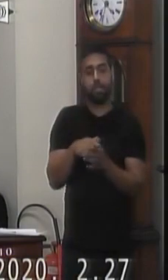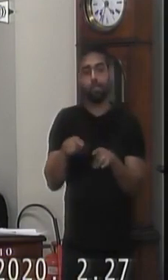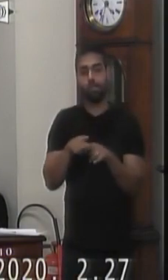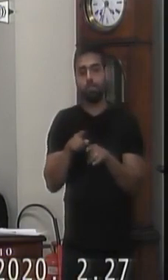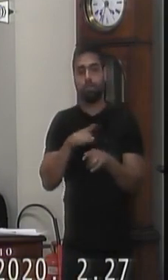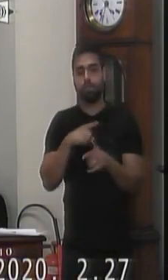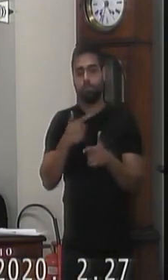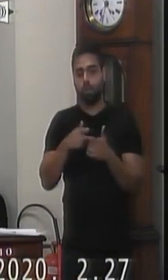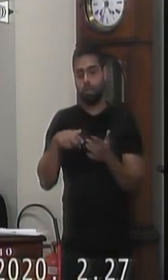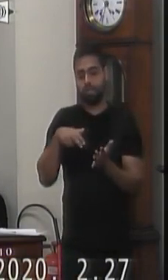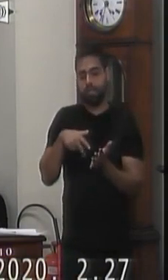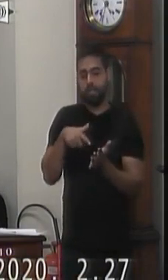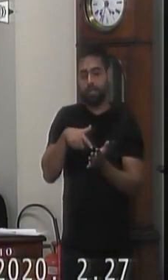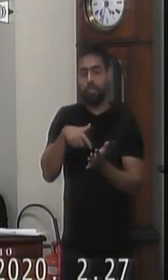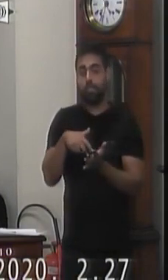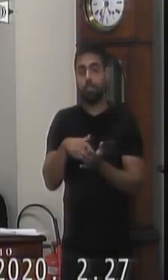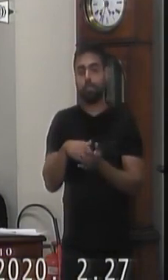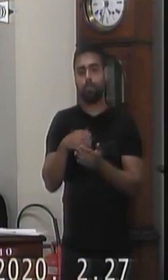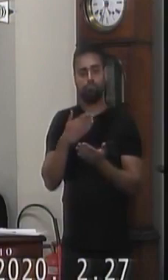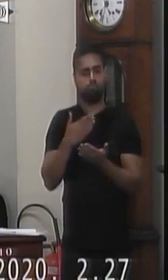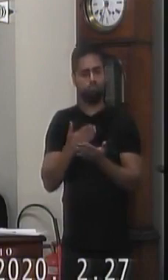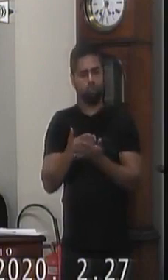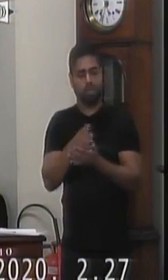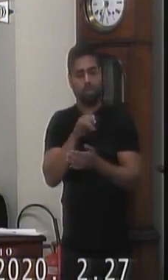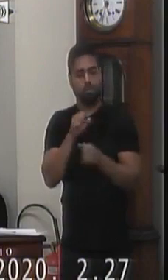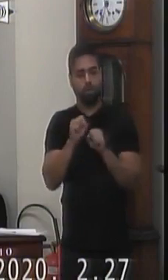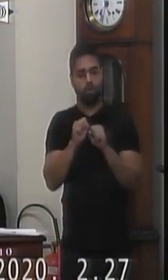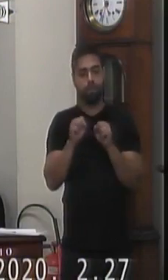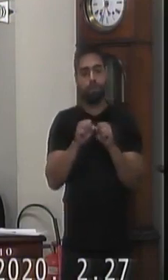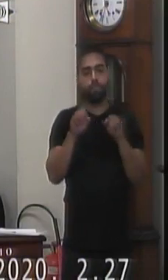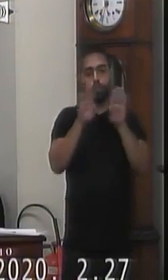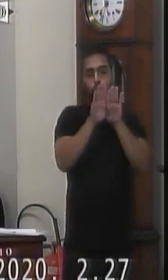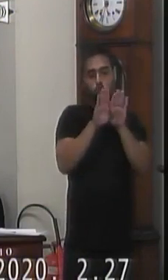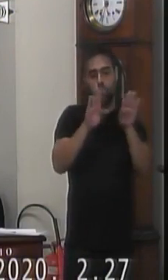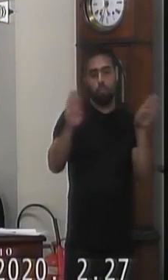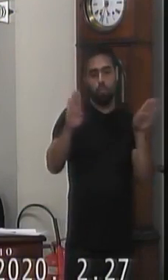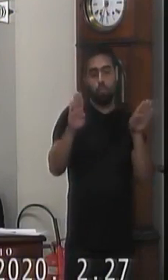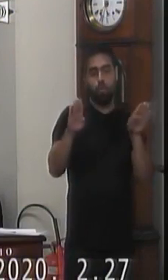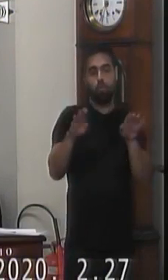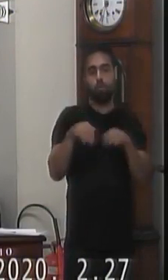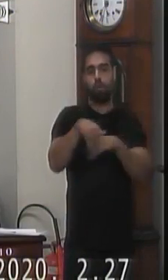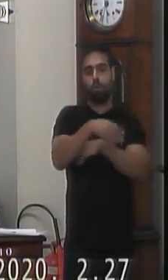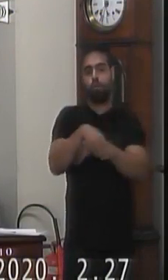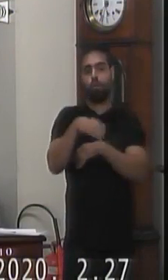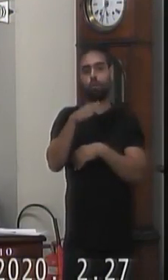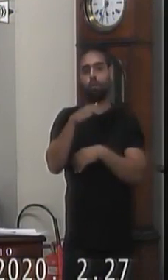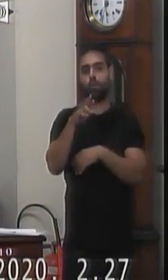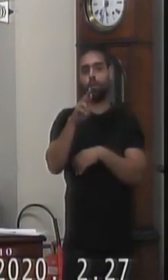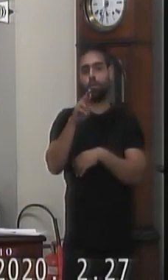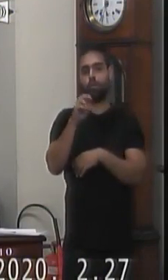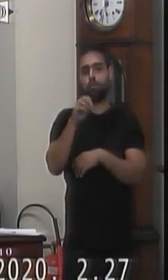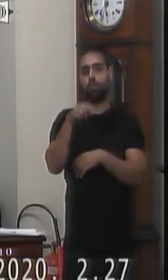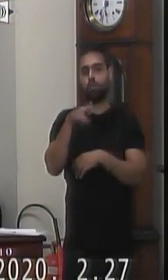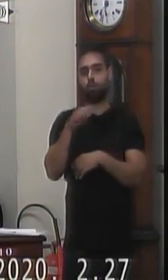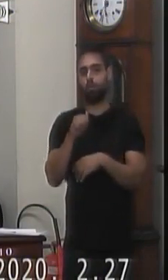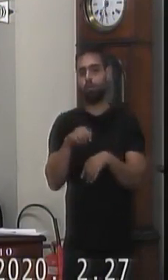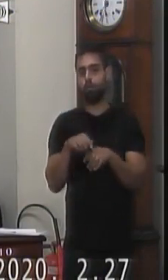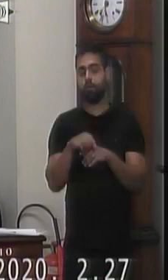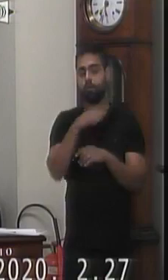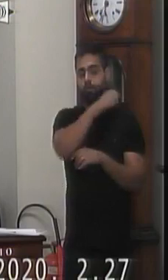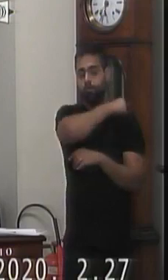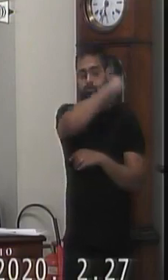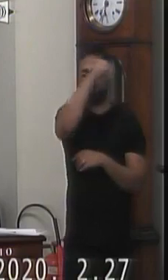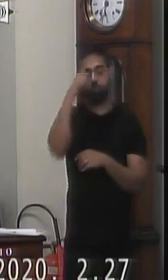locomoção. Pedimos que estude a possibilidade de construção de um muro de contenção na Rua da Broca, do distrito de Santa Isabel do Rio